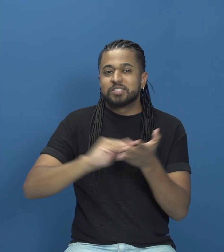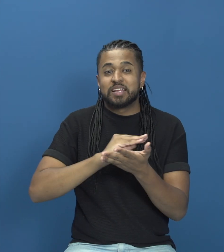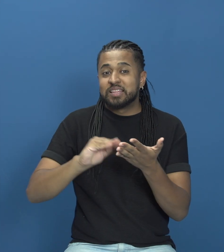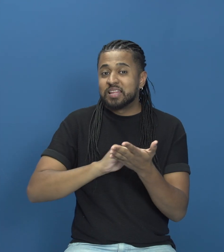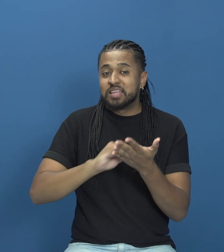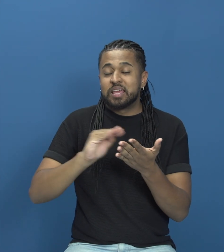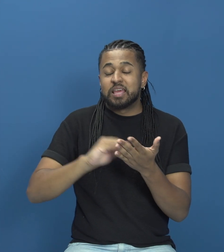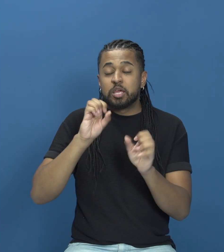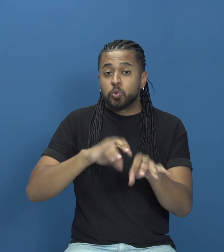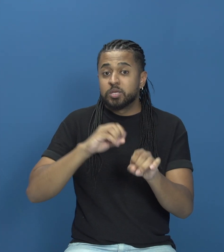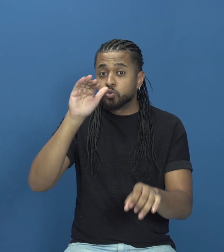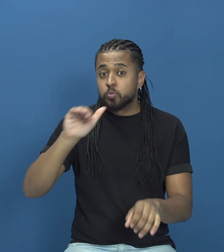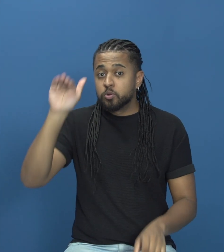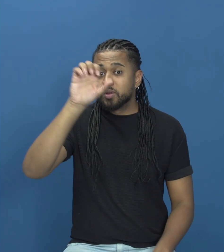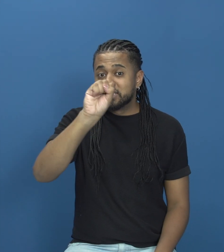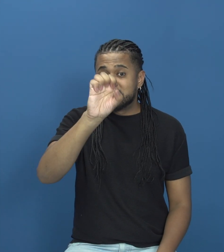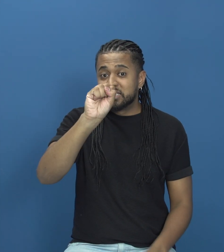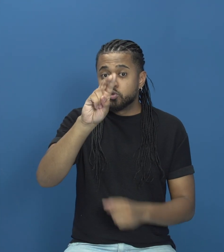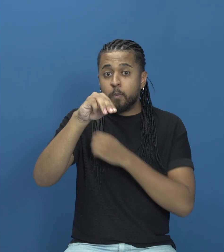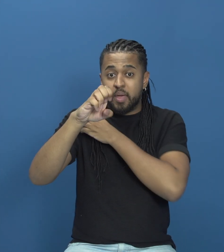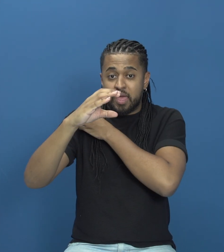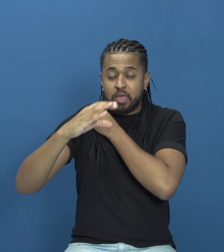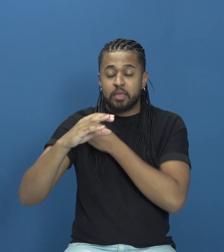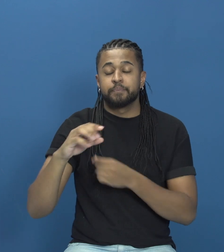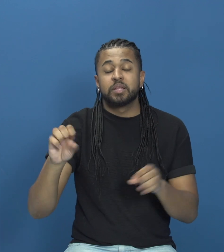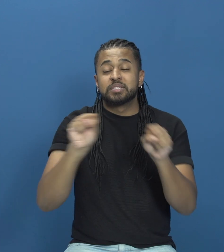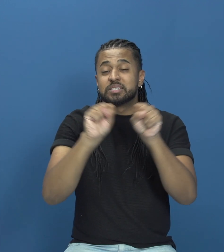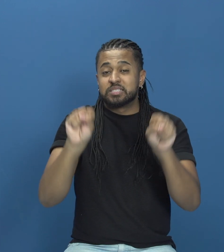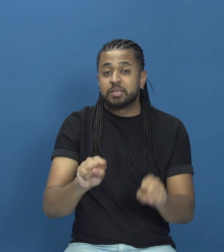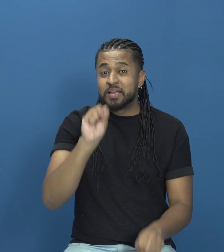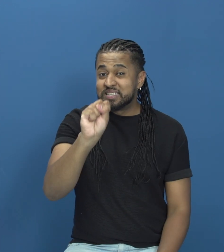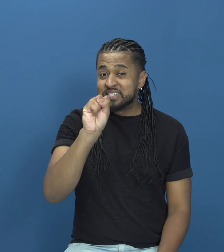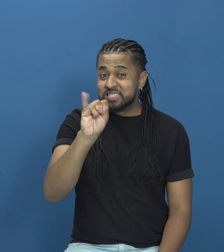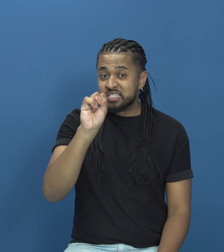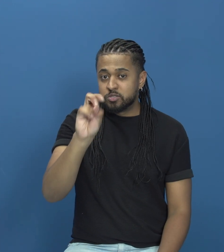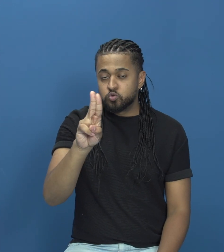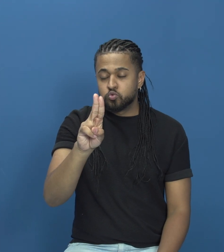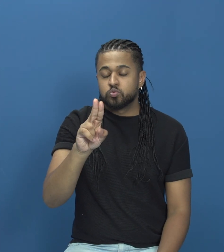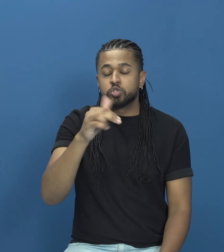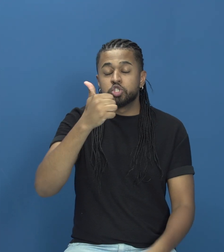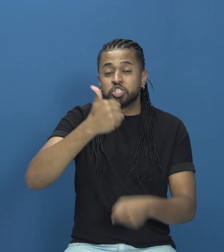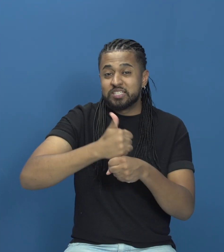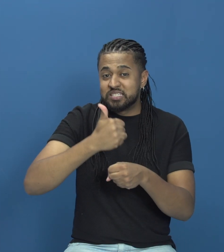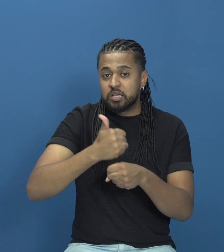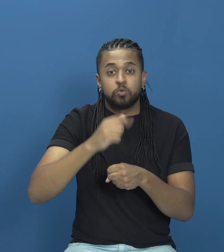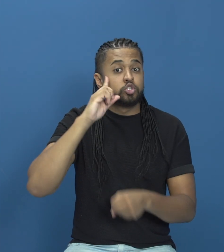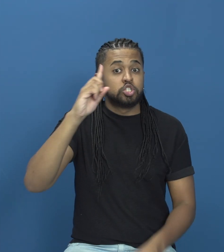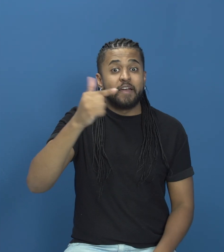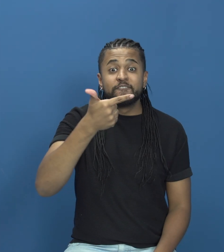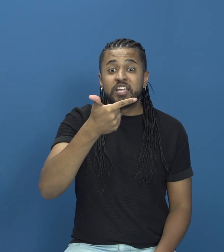de Educação Superior, SESU-MEC, via sistema SISU Gestão, no